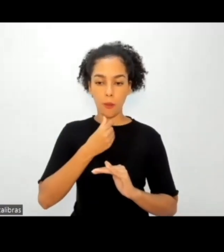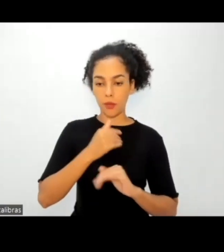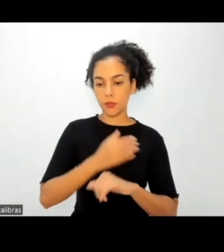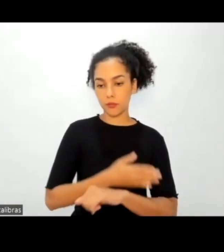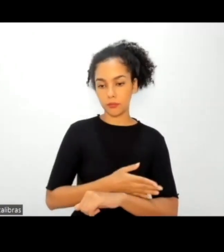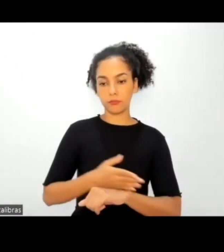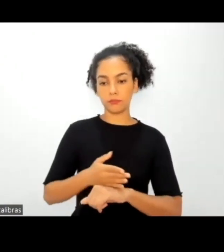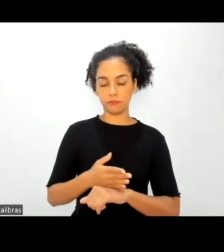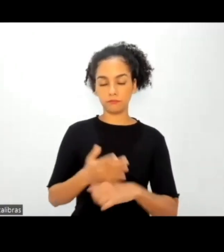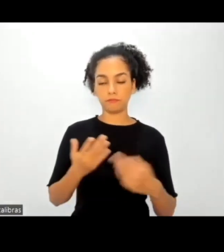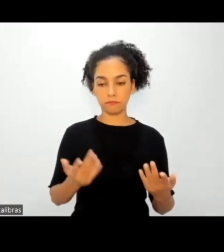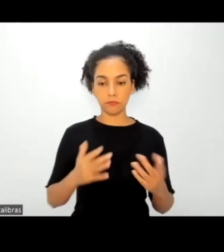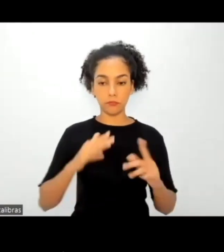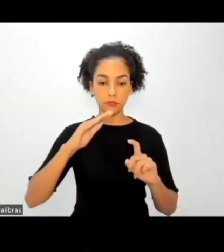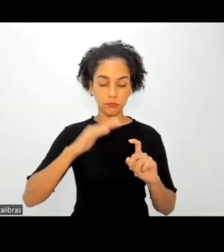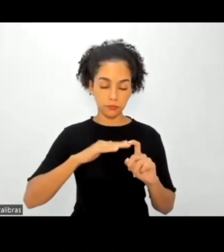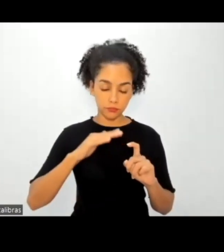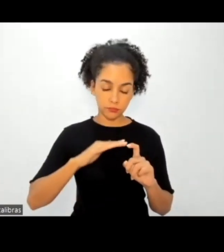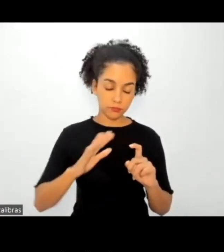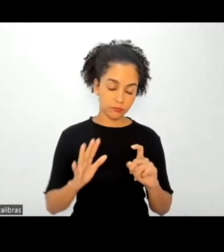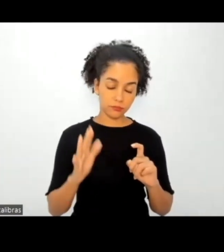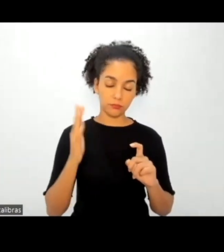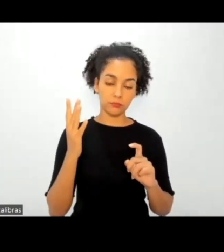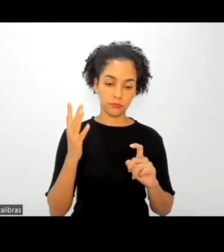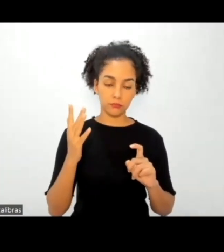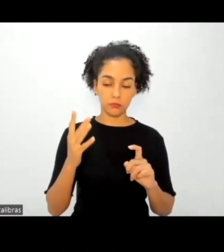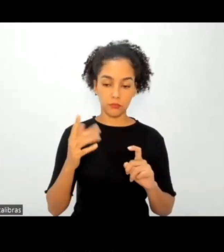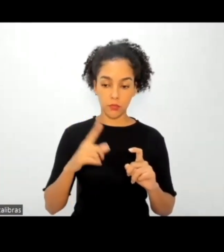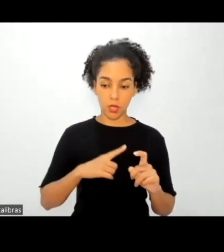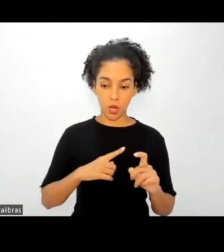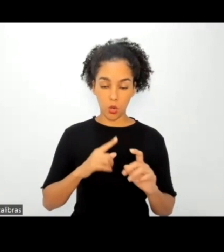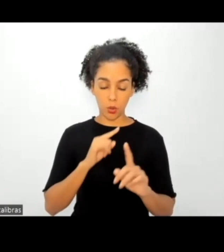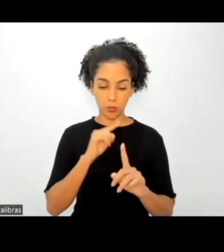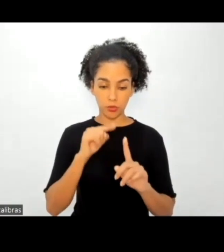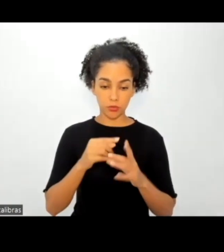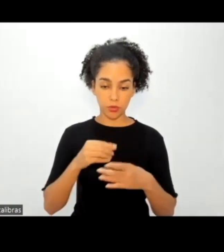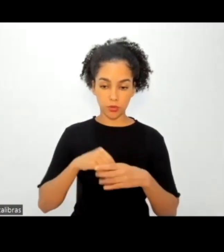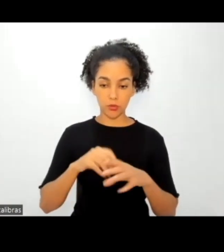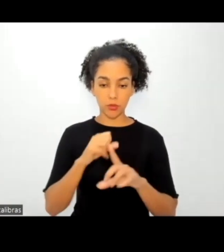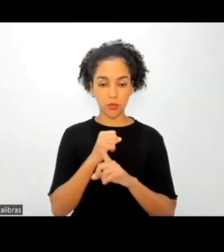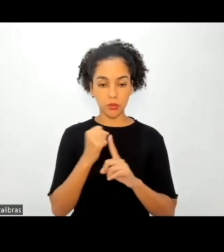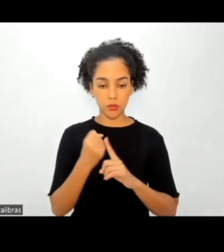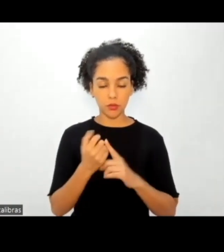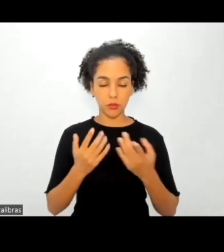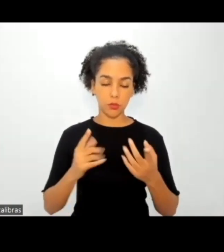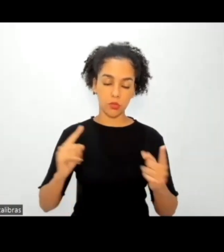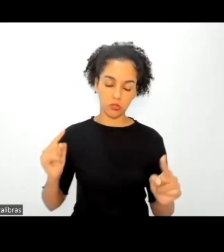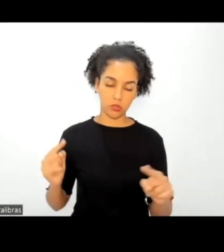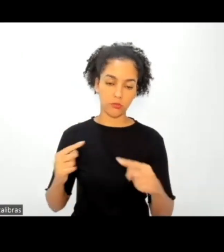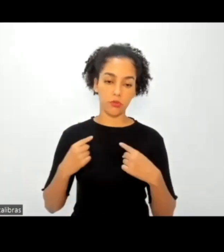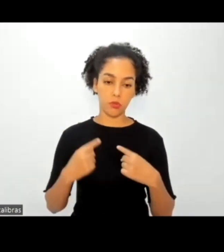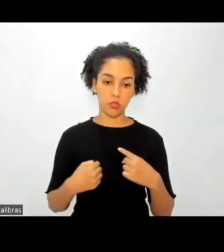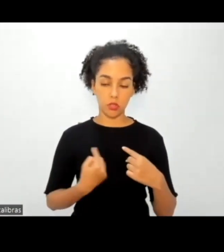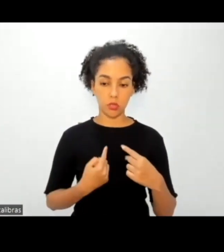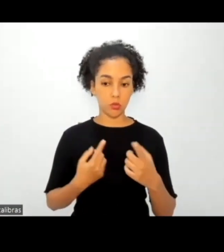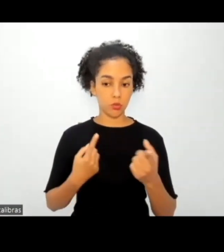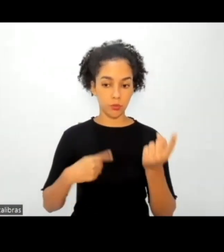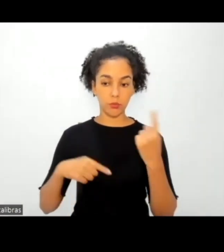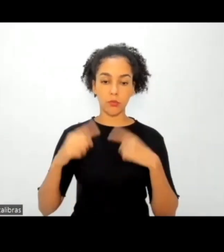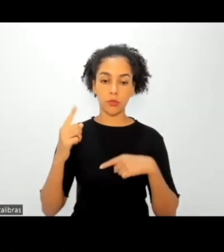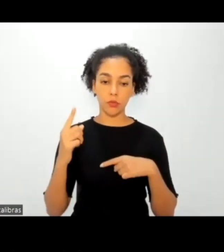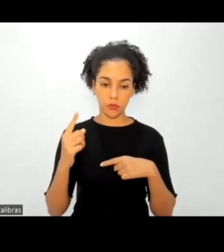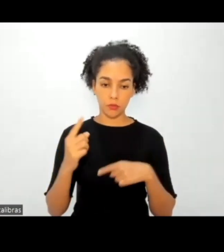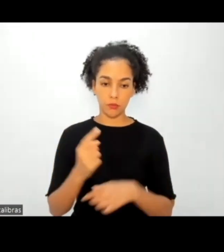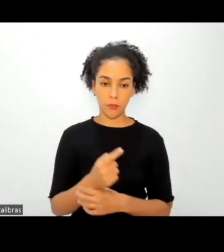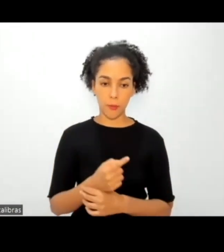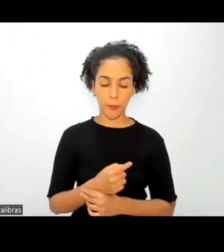assim, ideologicamente, e que cumpre uma função na sociedade. Então, um desafio aí é a gente superar